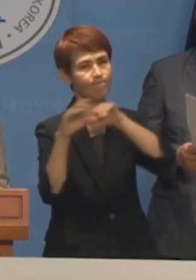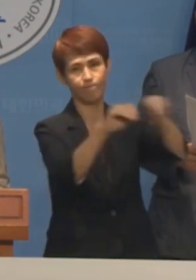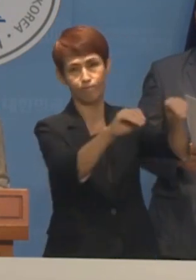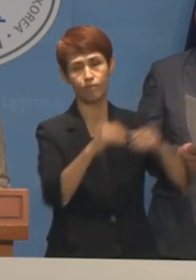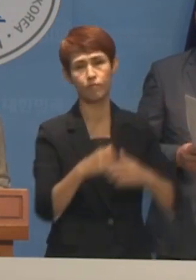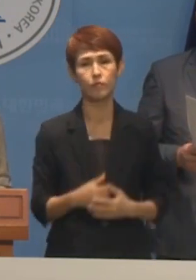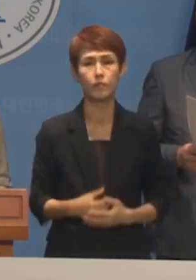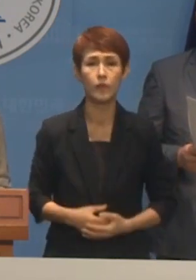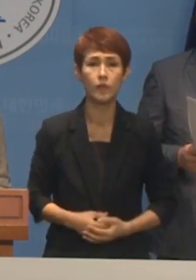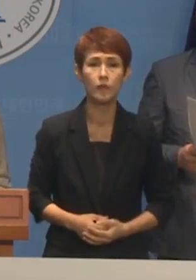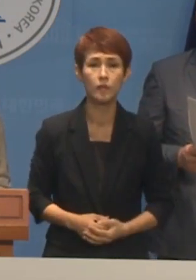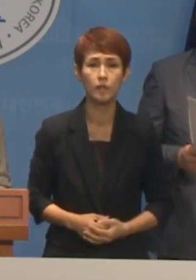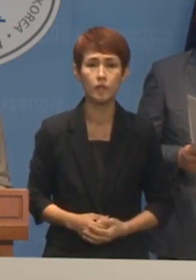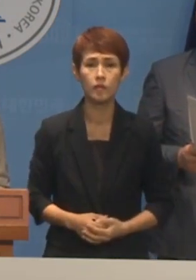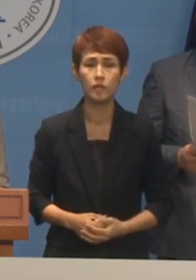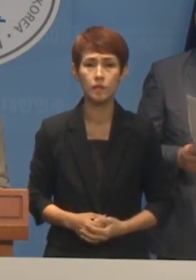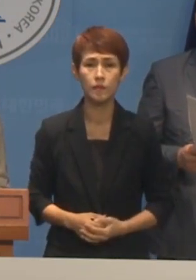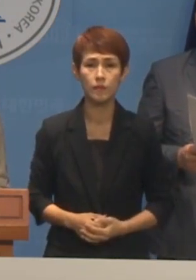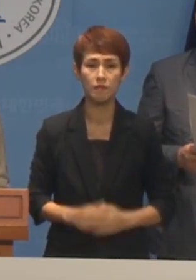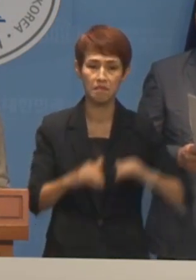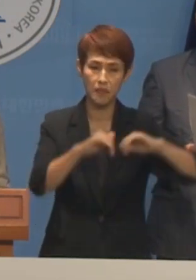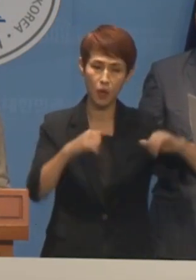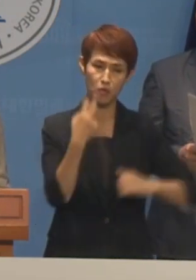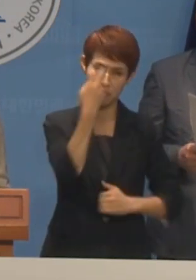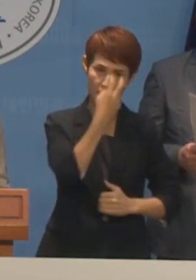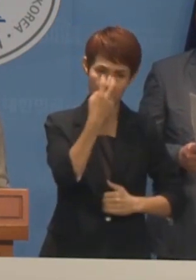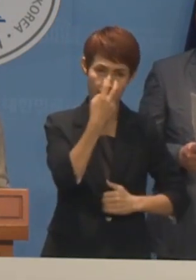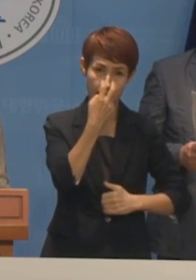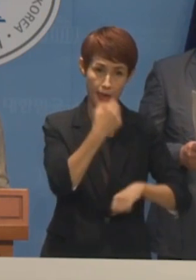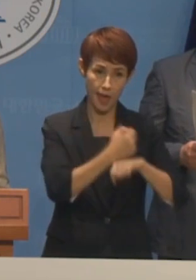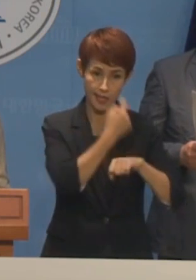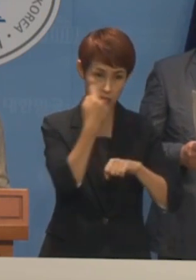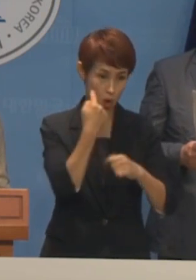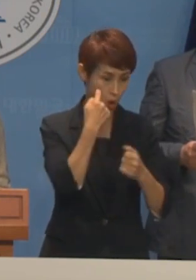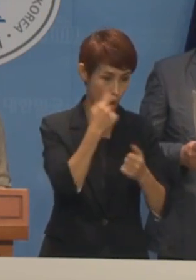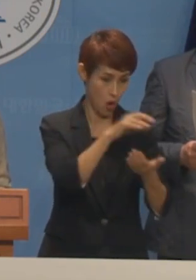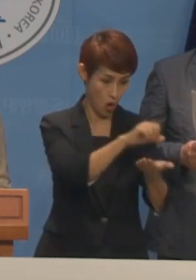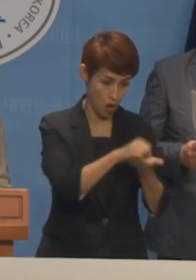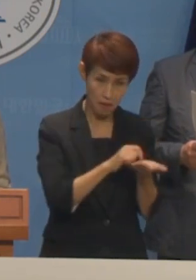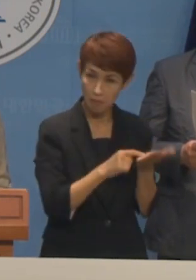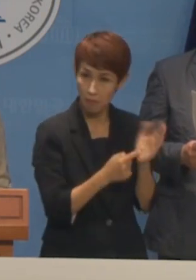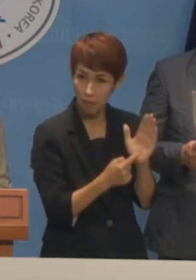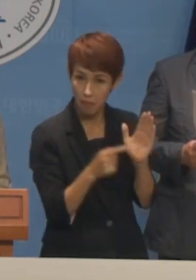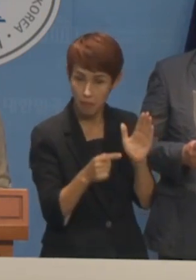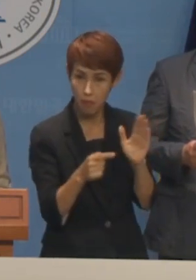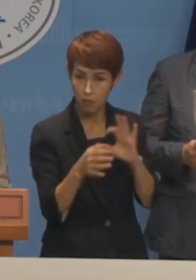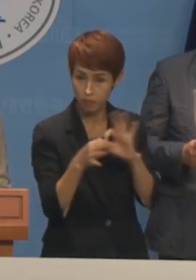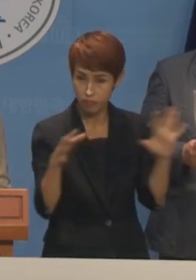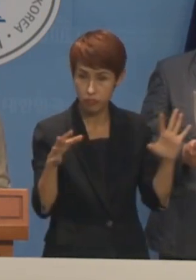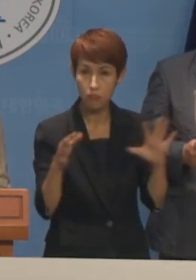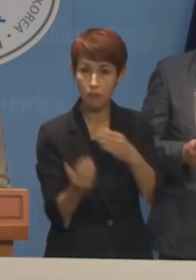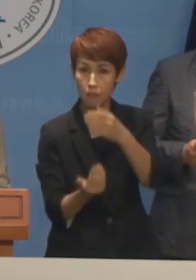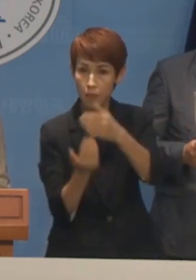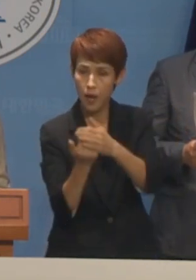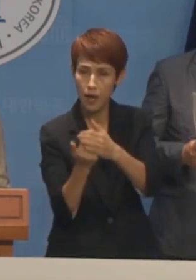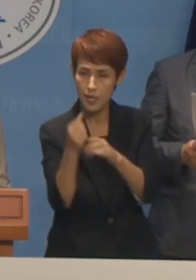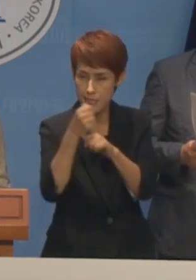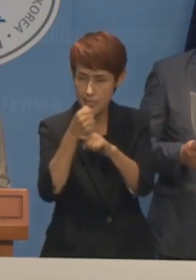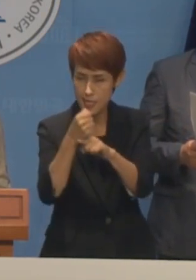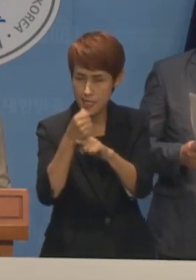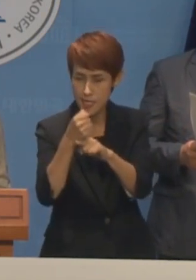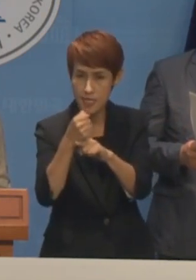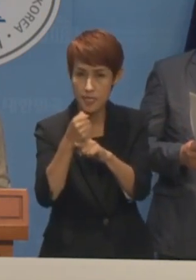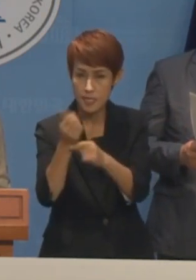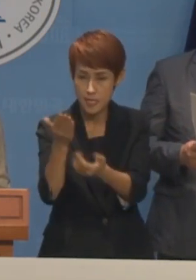차단했습니다. 특히 별건 수사로 확보한 증거 자료를 내세워 관련 없는 사건의 진술을 받아내지